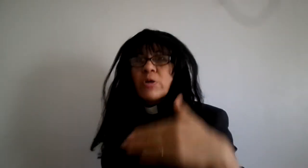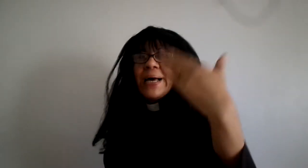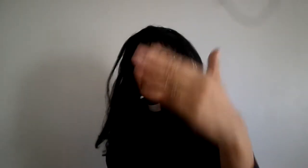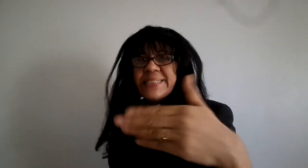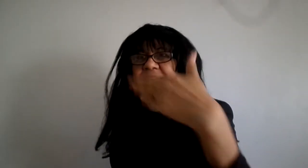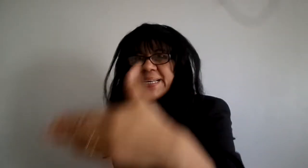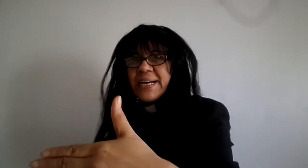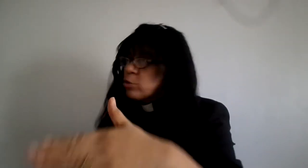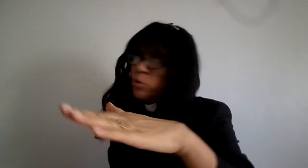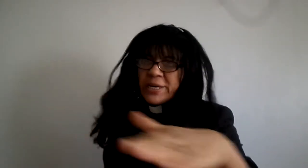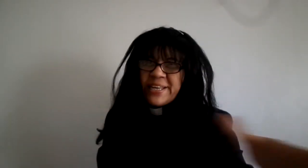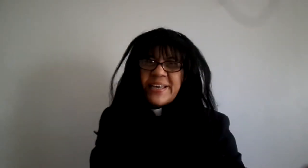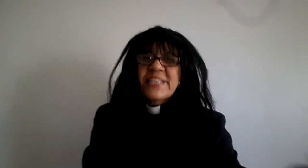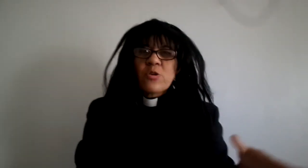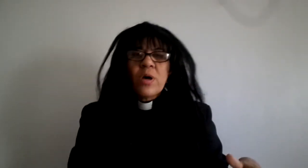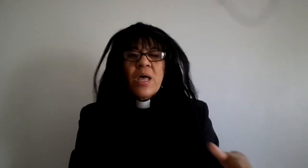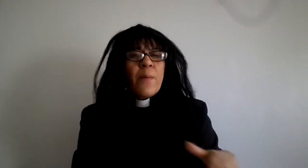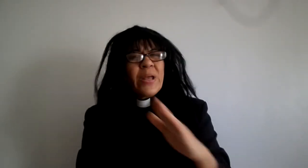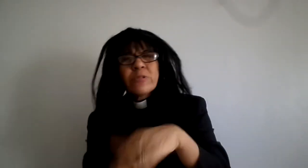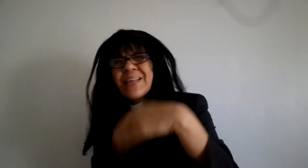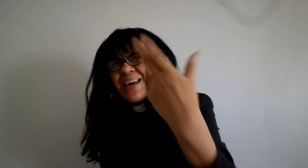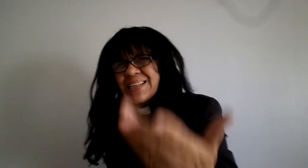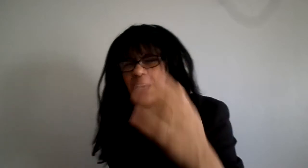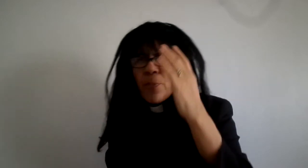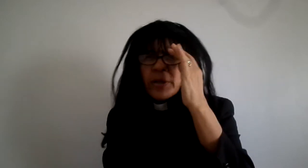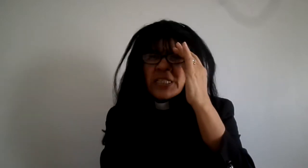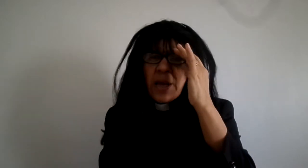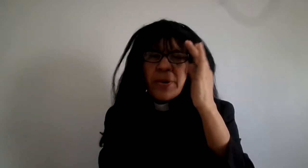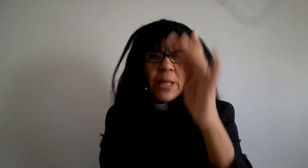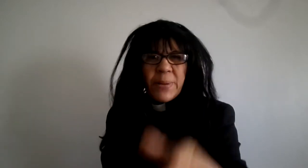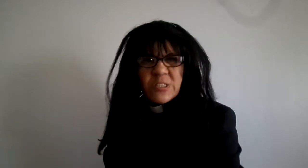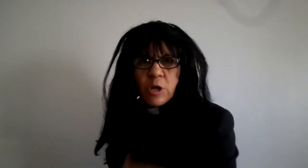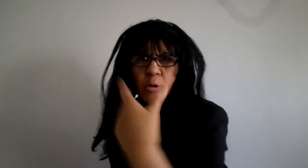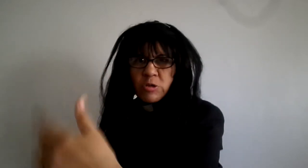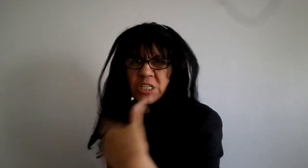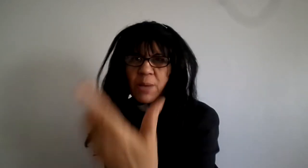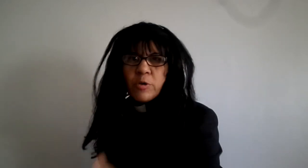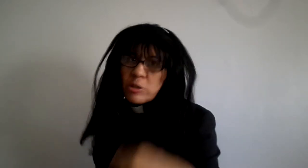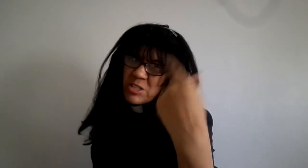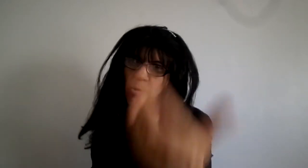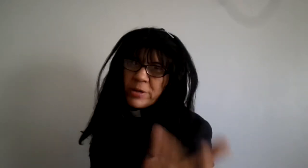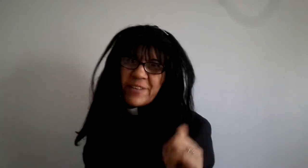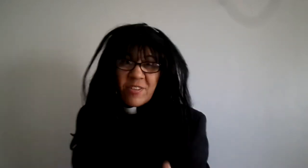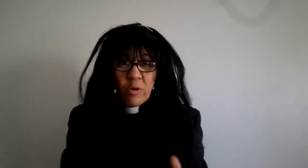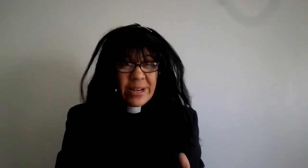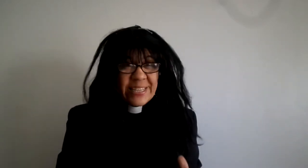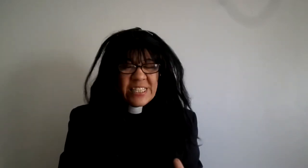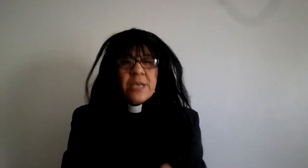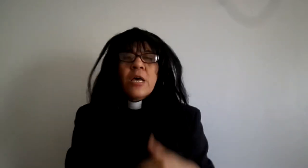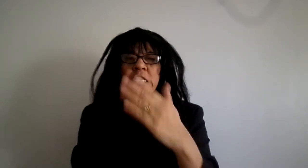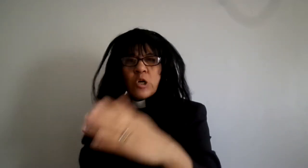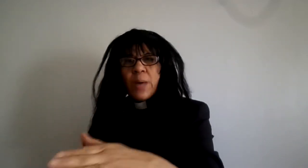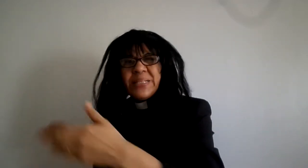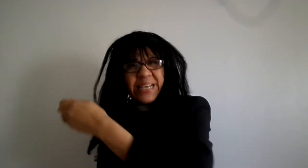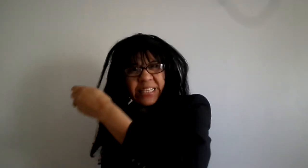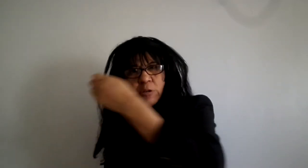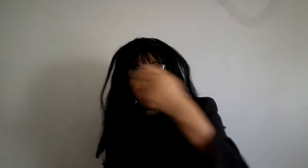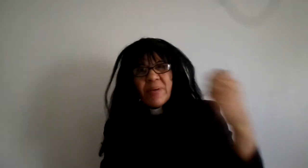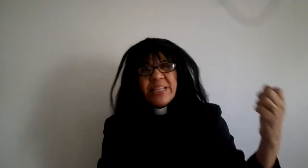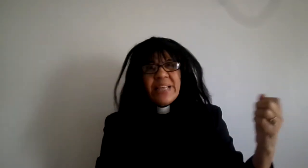la gente atea no cree en eso. Pero nadie es ateo porque siempre una persona cuando se está muriendo se acuerda de Dios, ¿verdad que sí? Solamente que tiene una venda